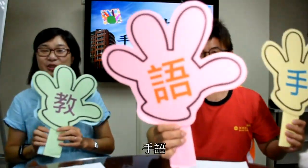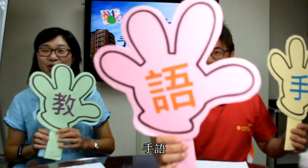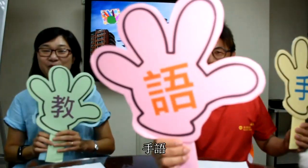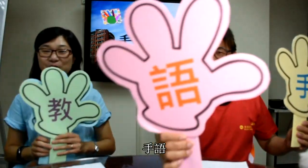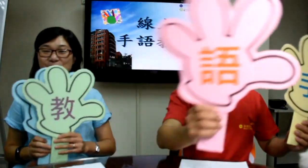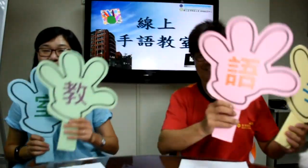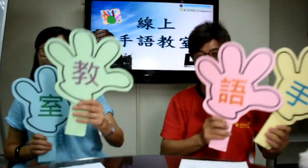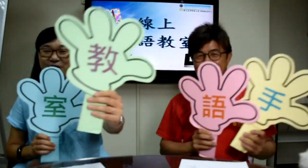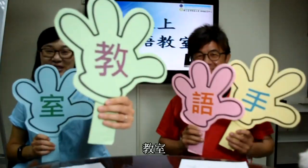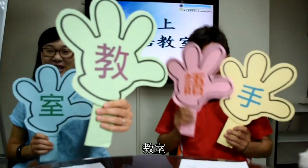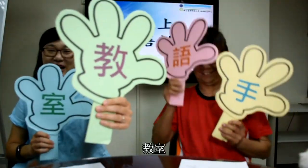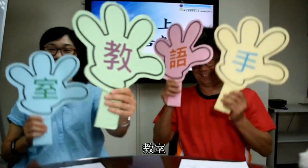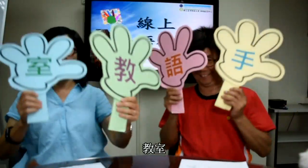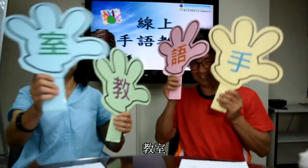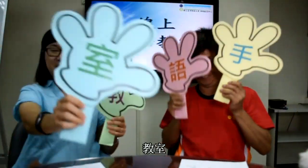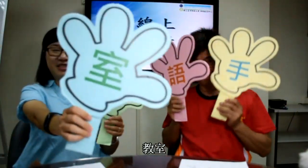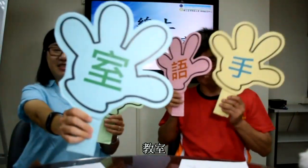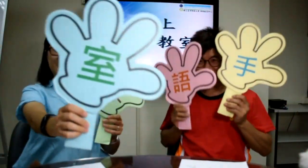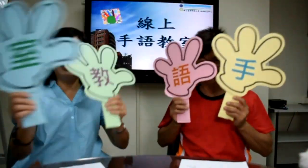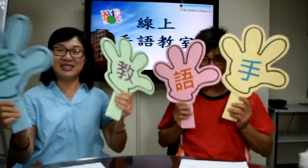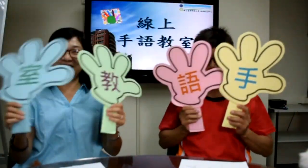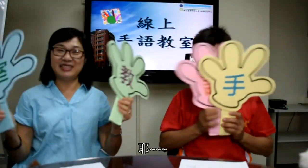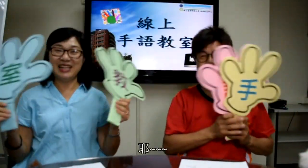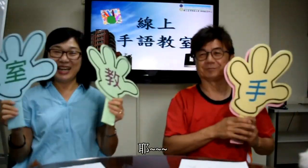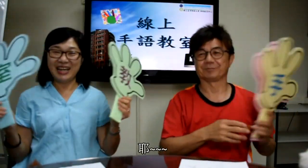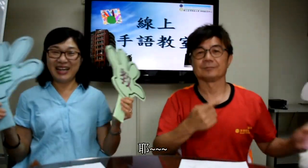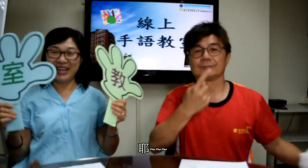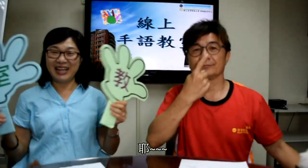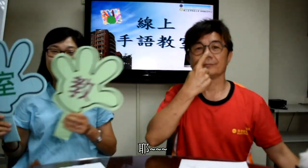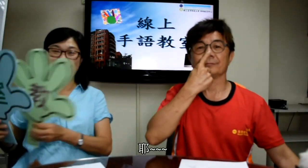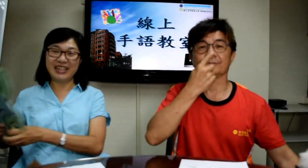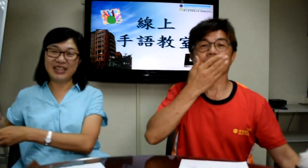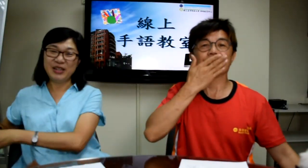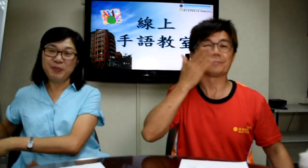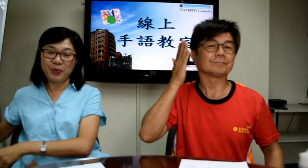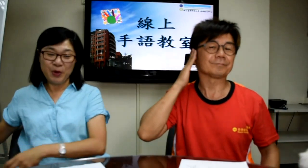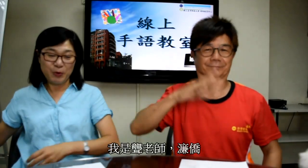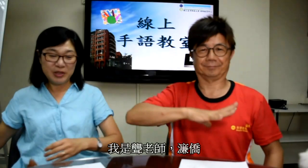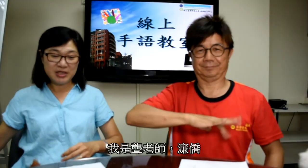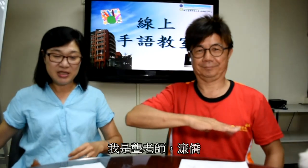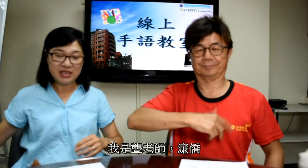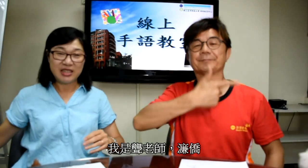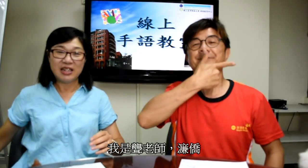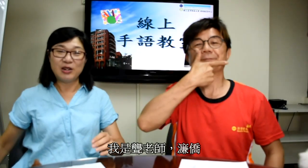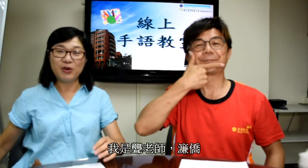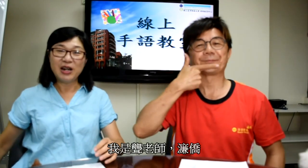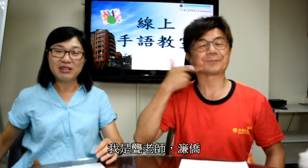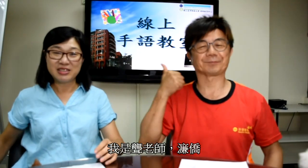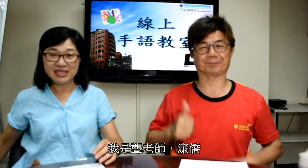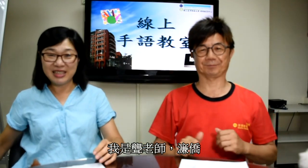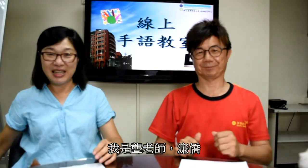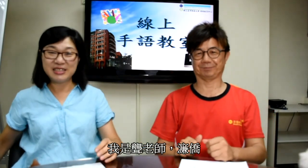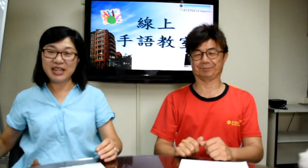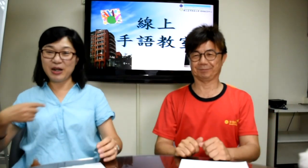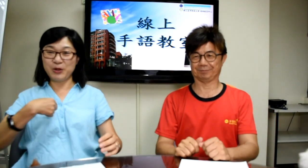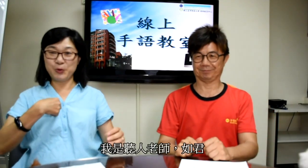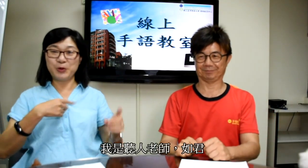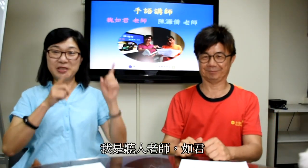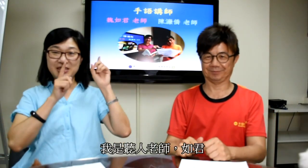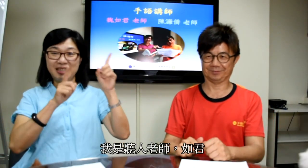手语教室，耶！我是龙老师连桥，我是听